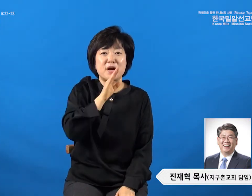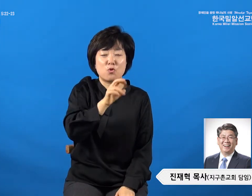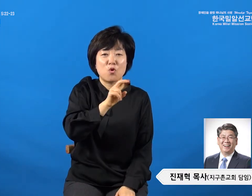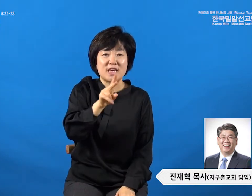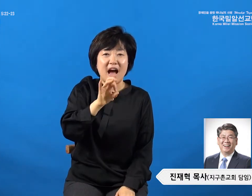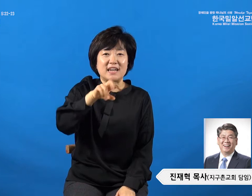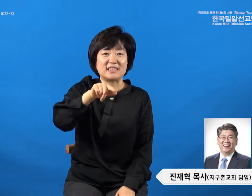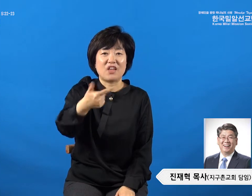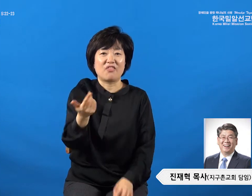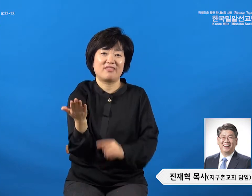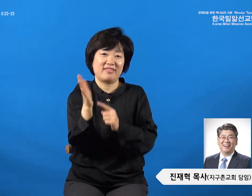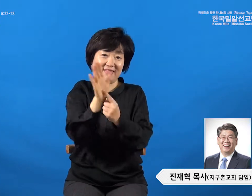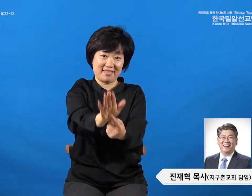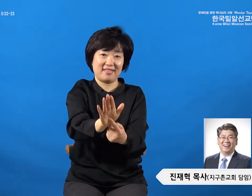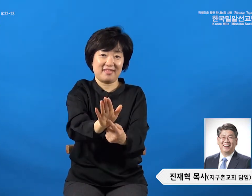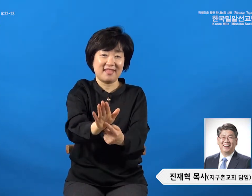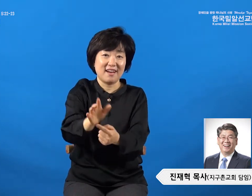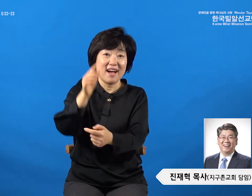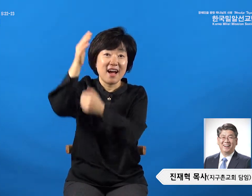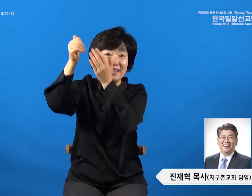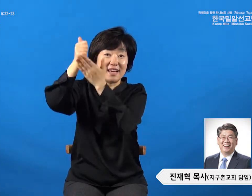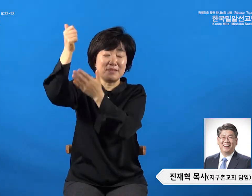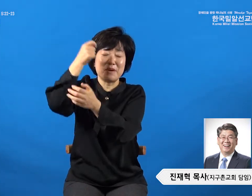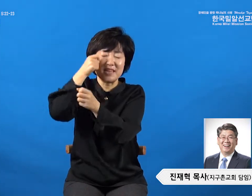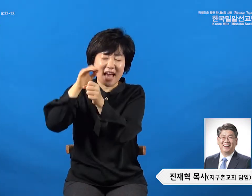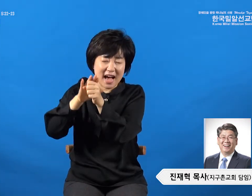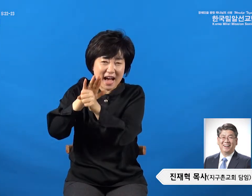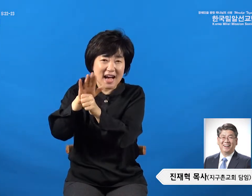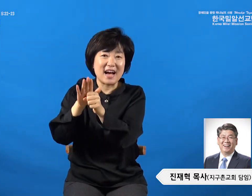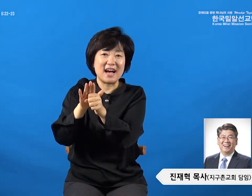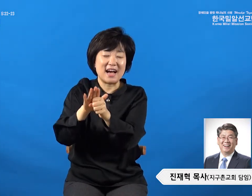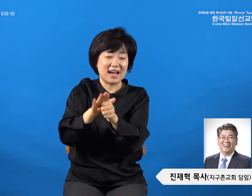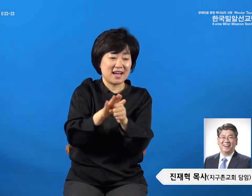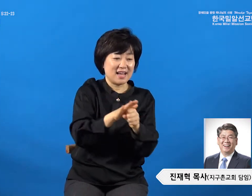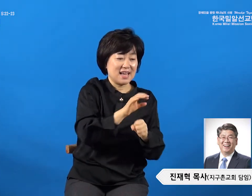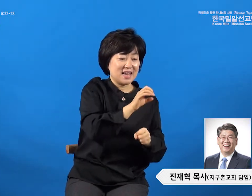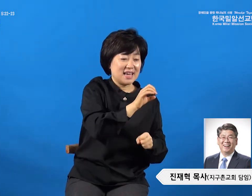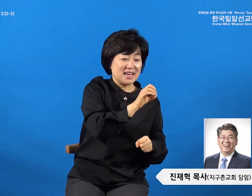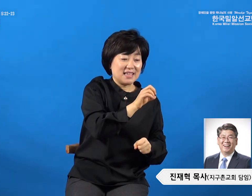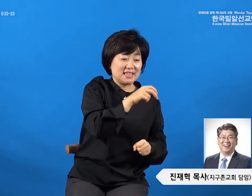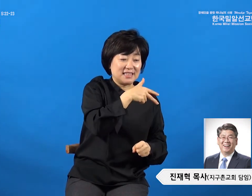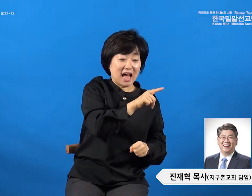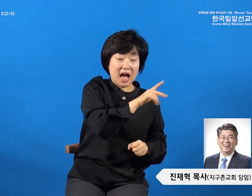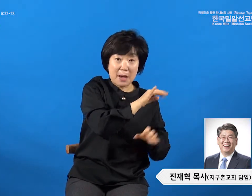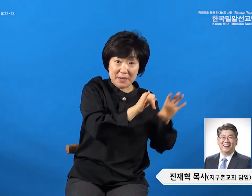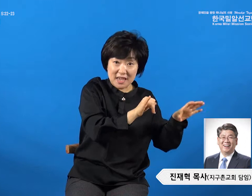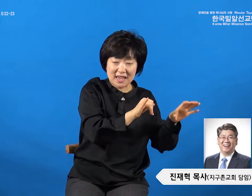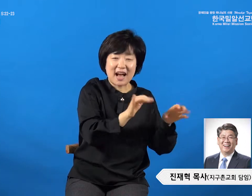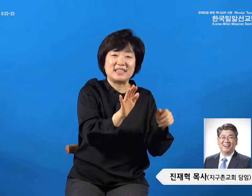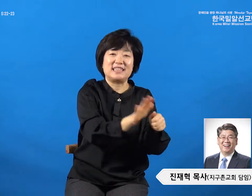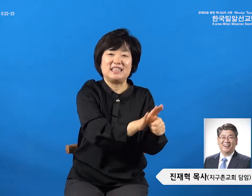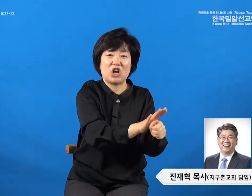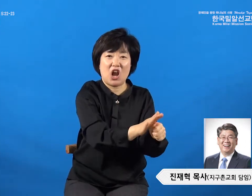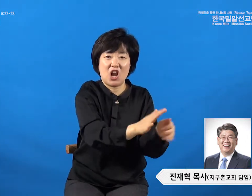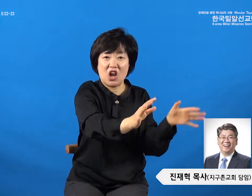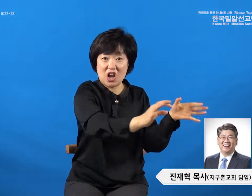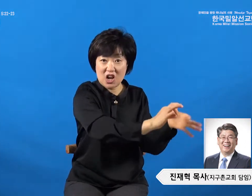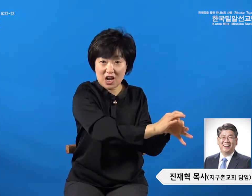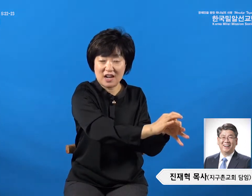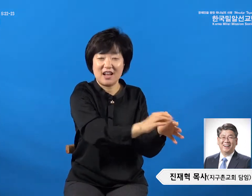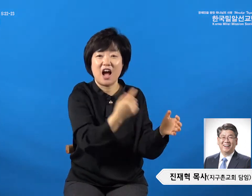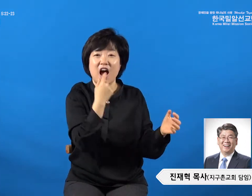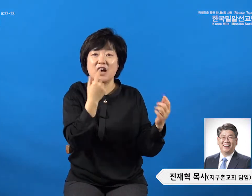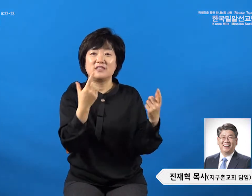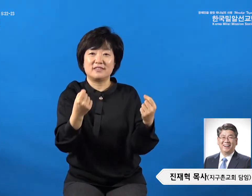바로 양선의 모습입니다. 인자하심이 바로 자비, 그 친절, 카인네스의 모습입니다.